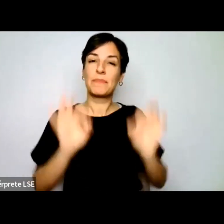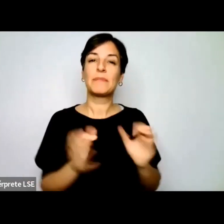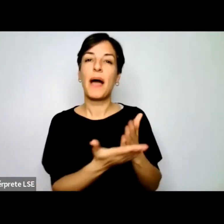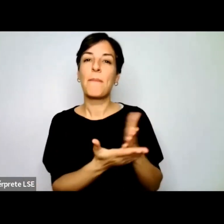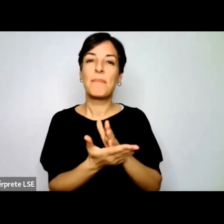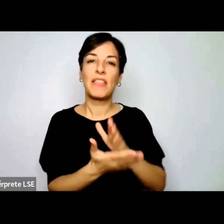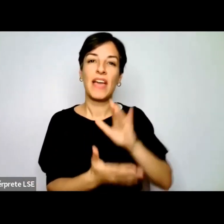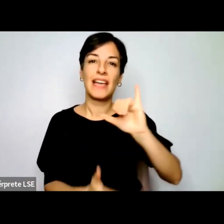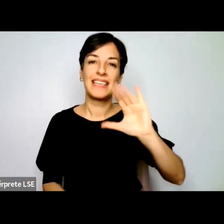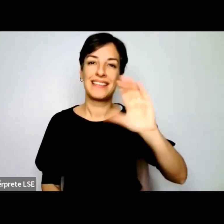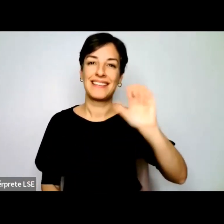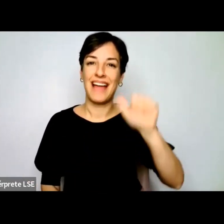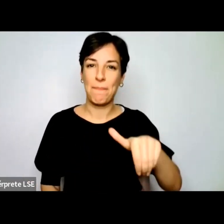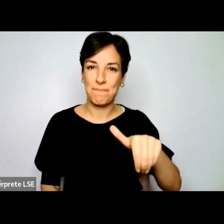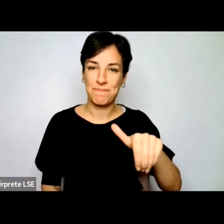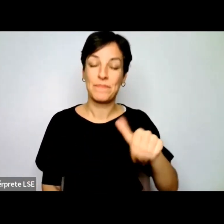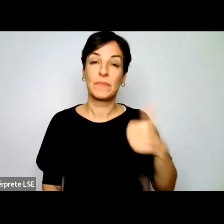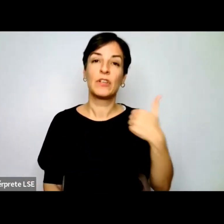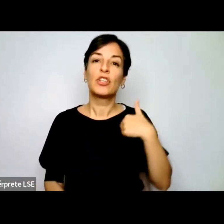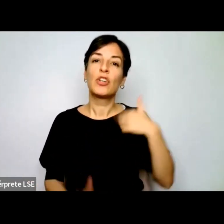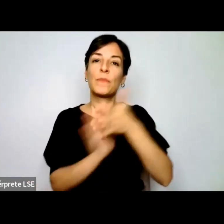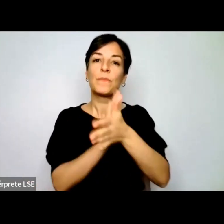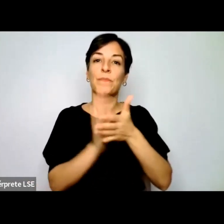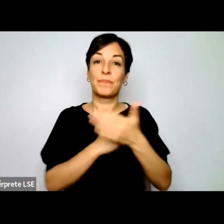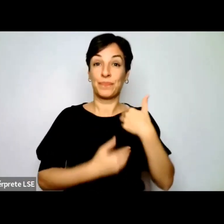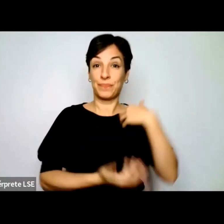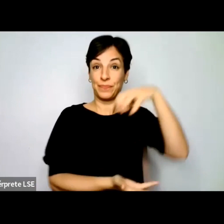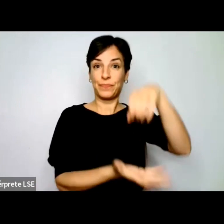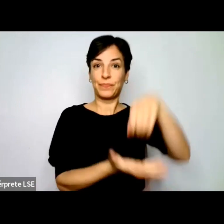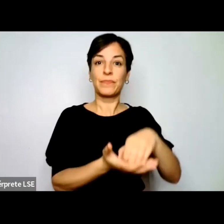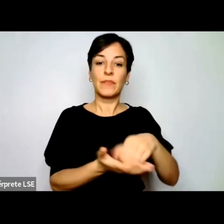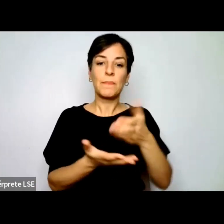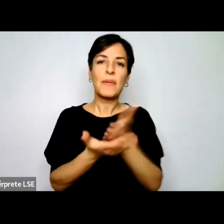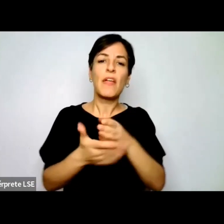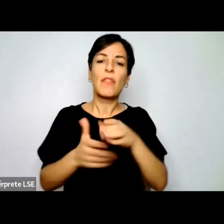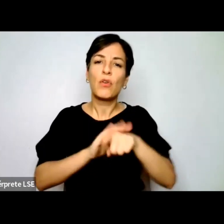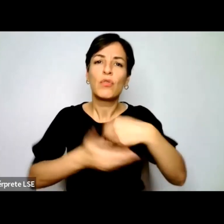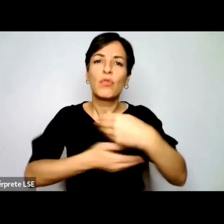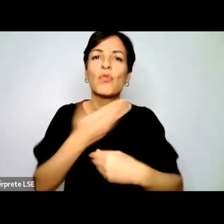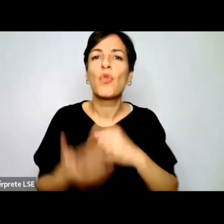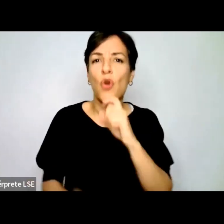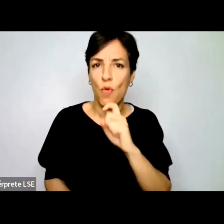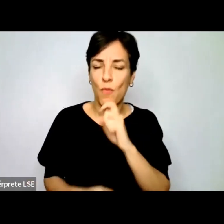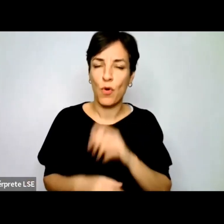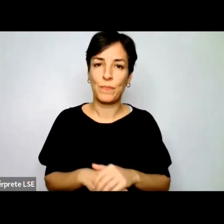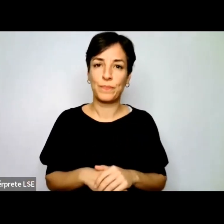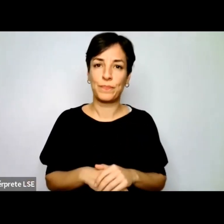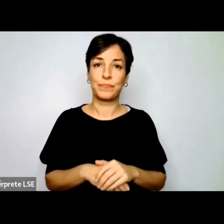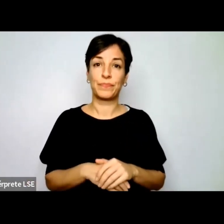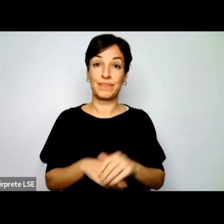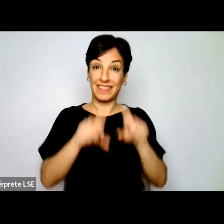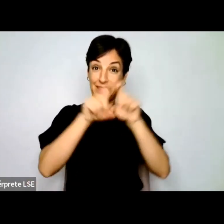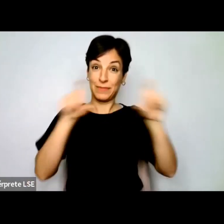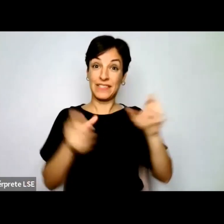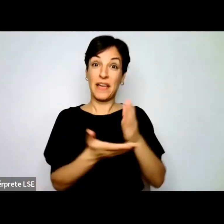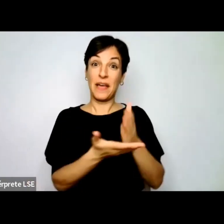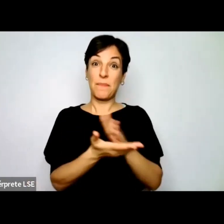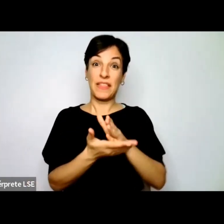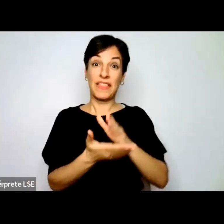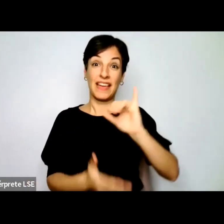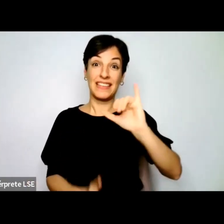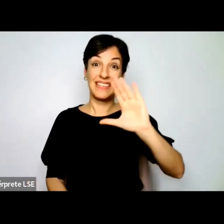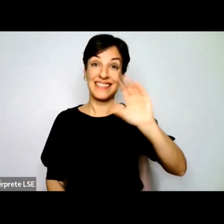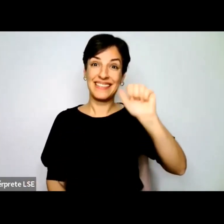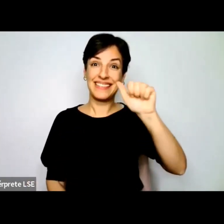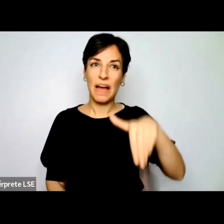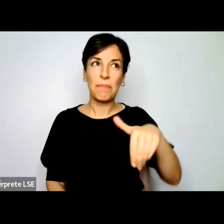sobre cómo nuestro centro gestiona los procesos de mediación. Mediaicam es, ¿qué es? Porque